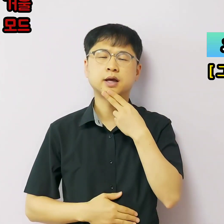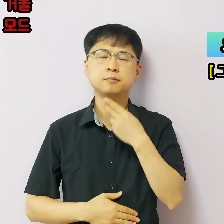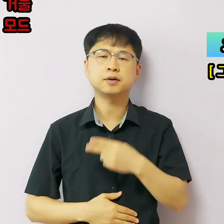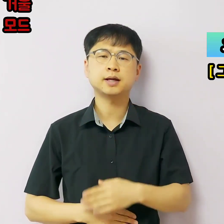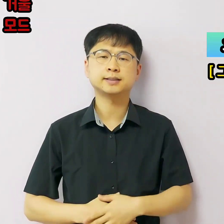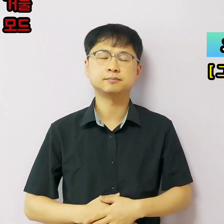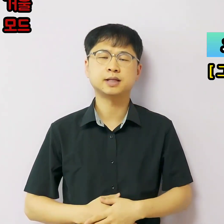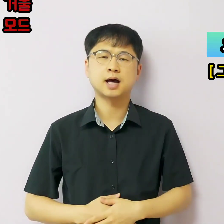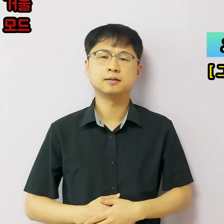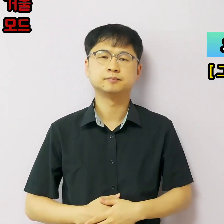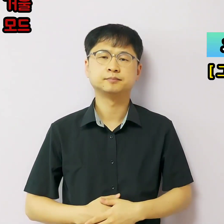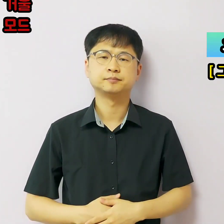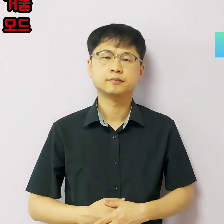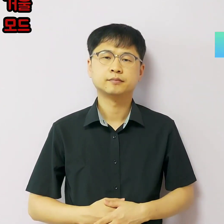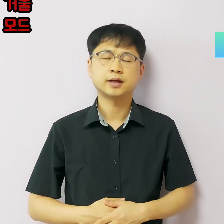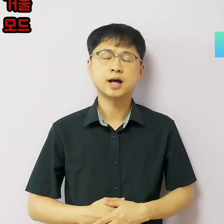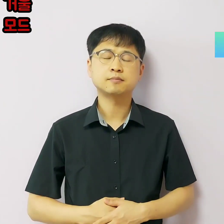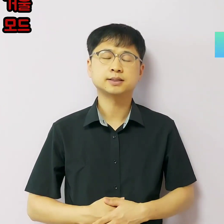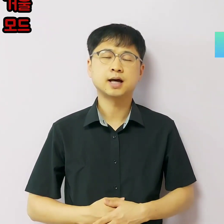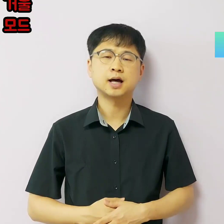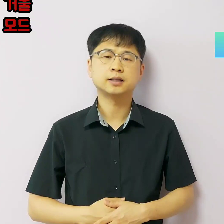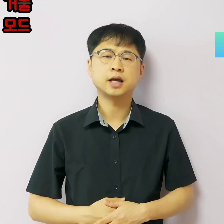이렇게 표현하였습니다. 네, 다음 가사